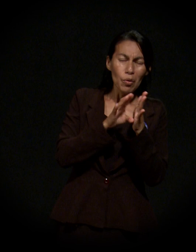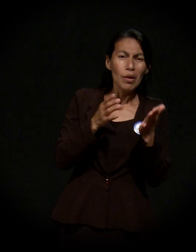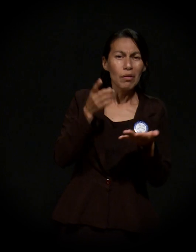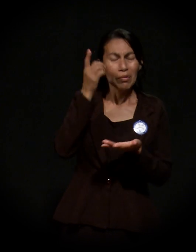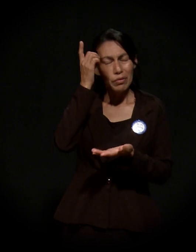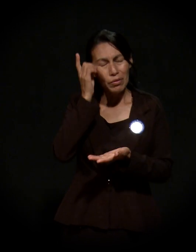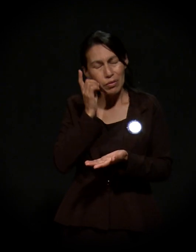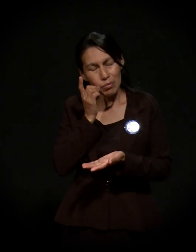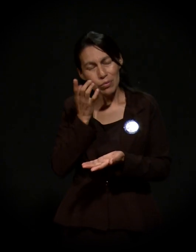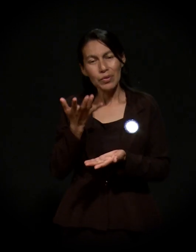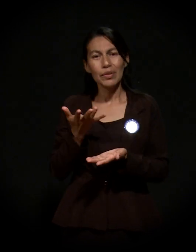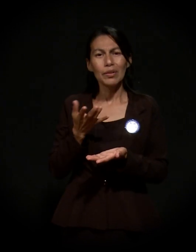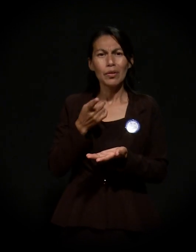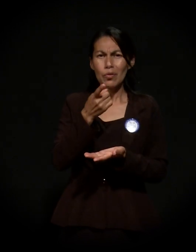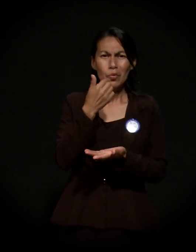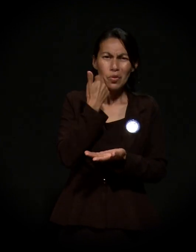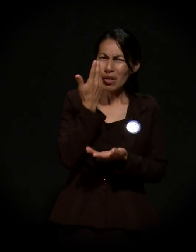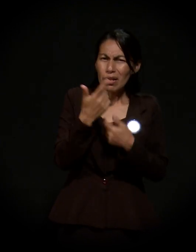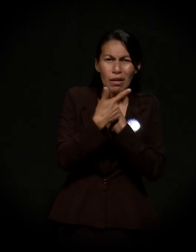gustes hacerlo.